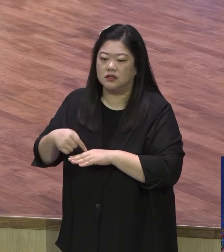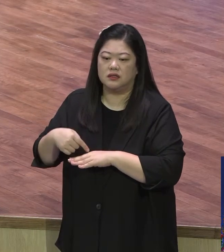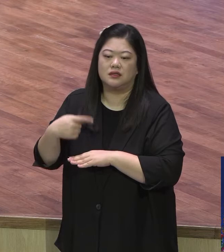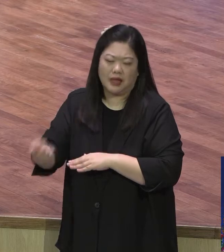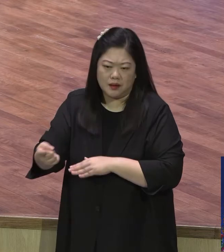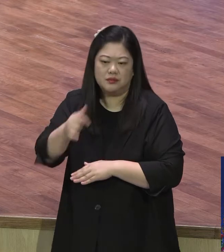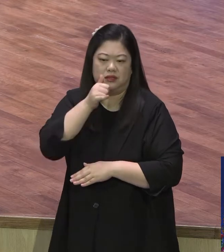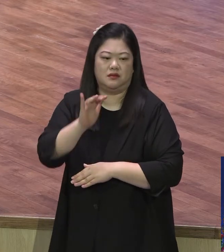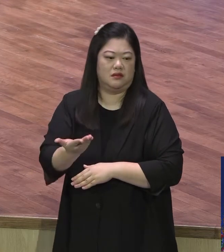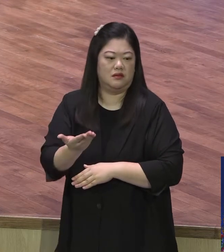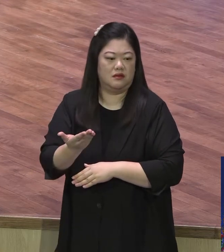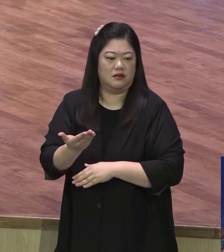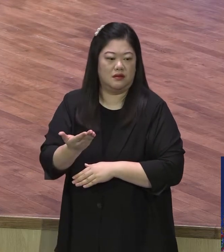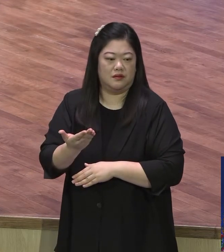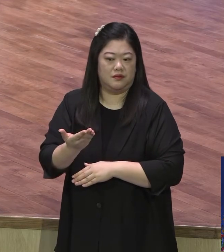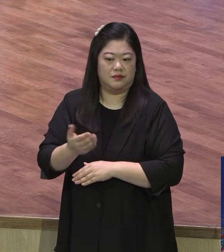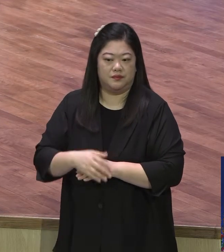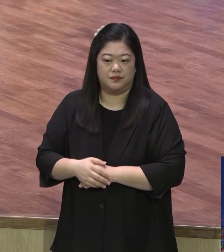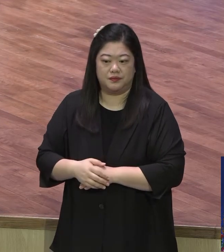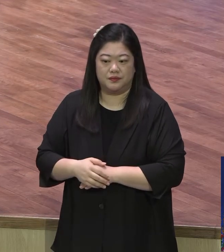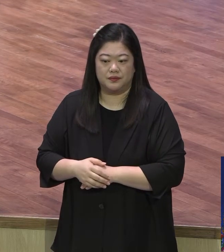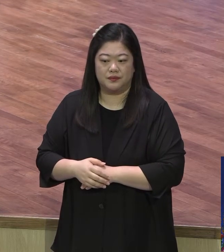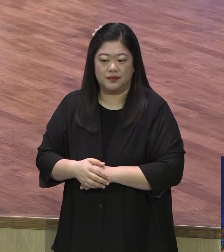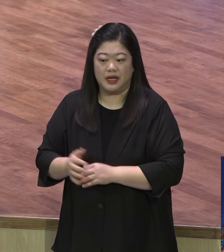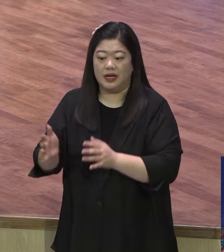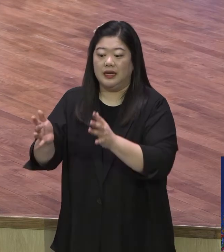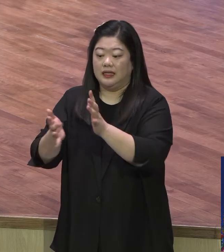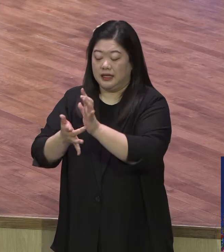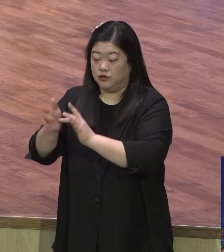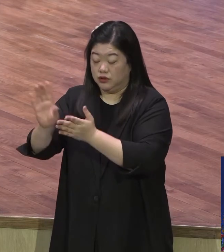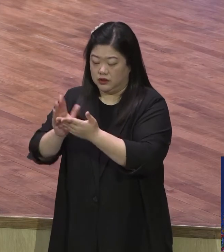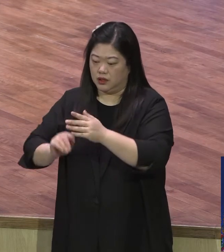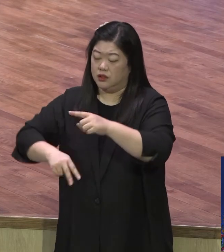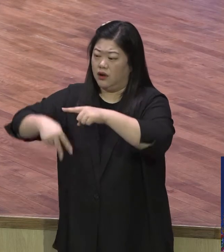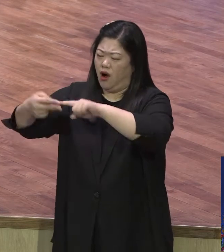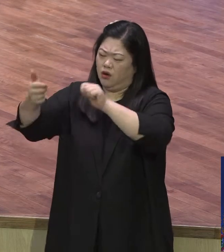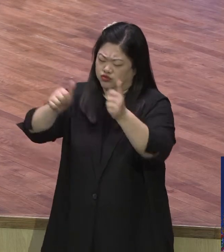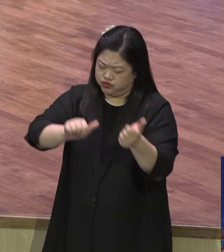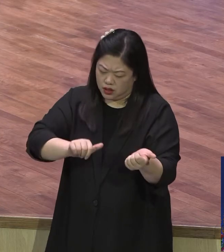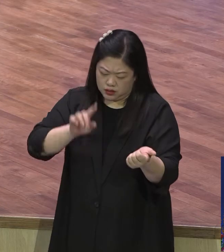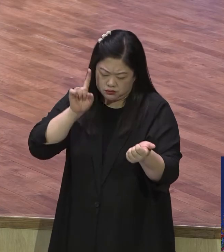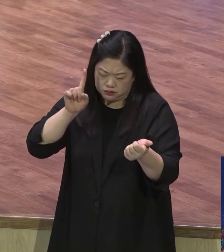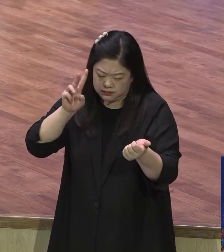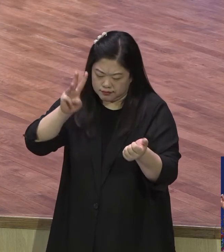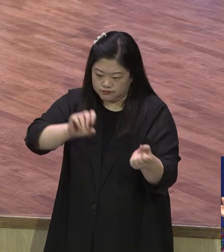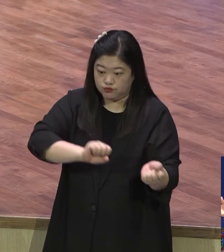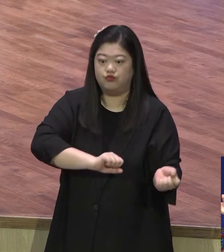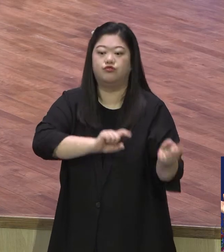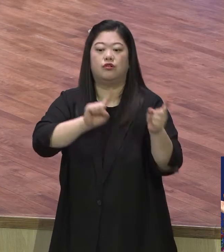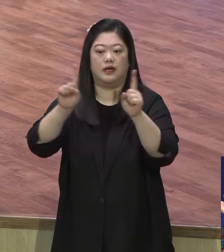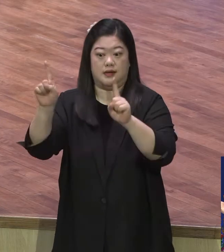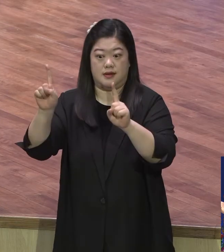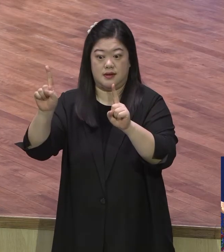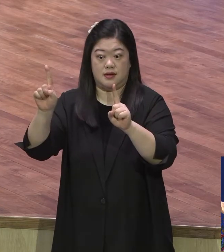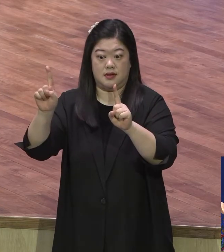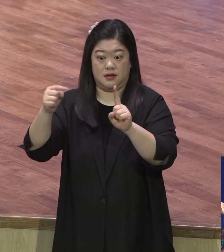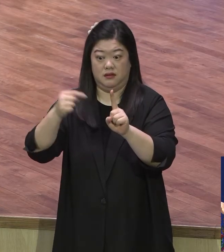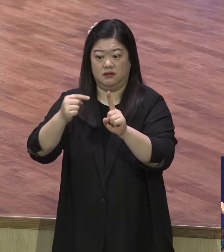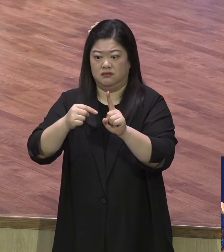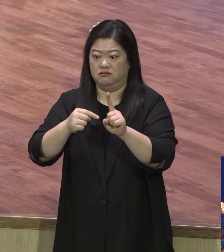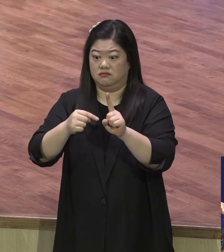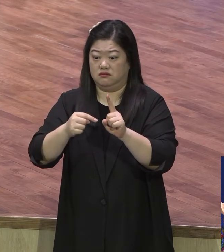그러나 이제 예수 의식도께서 부활 나섰다 죽음에서 부활 나섰다 역사상